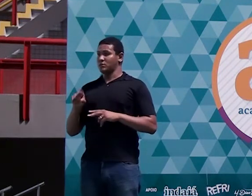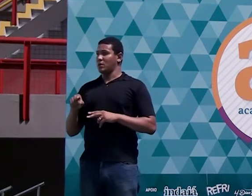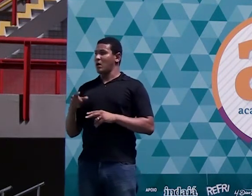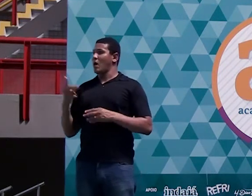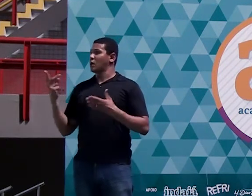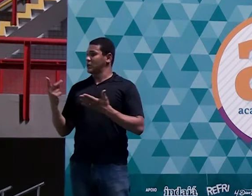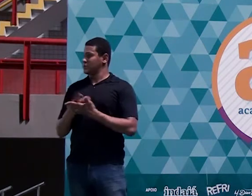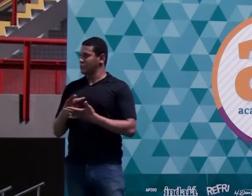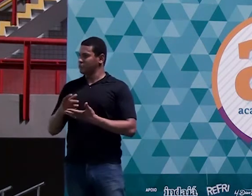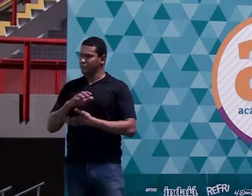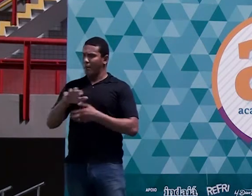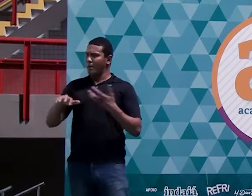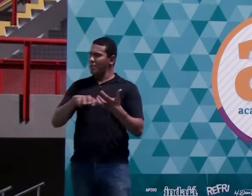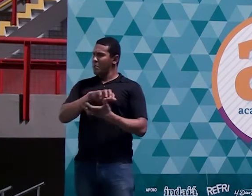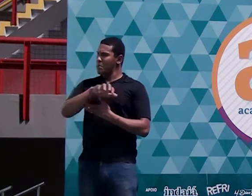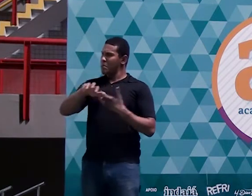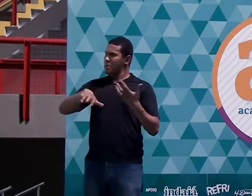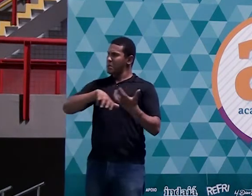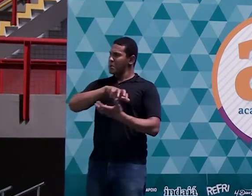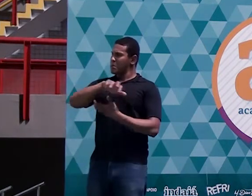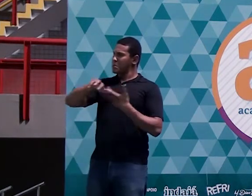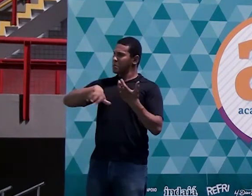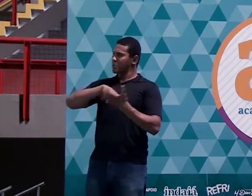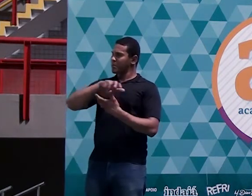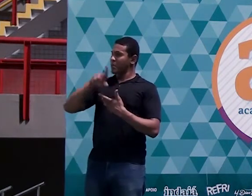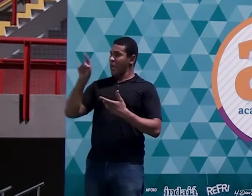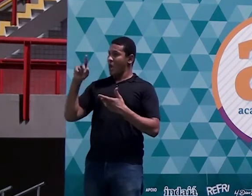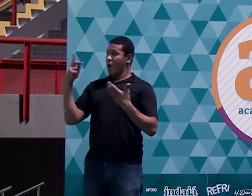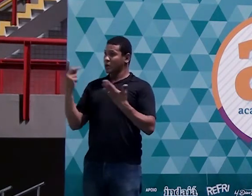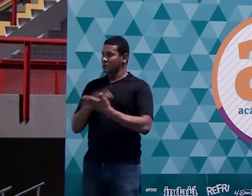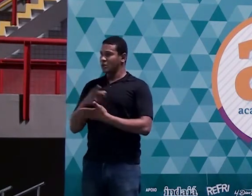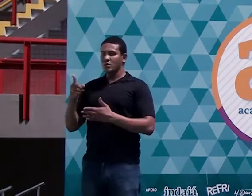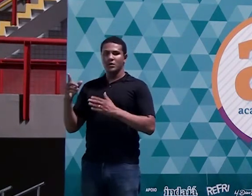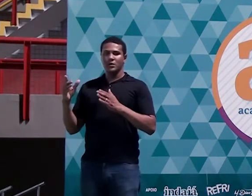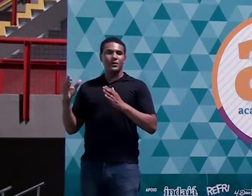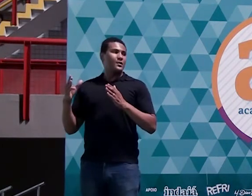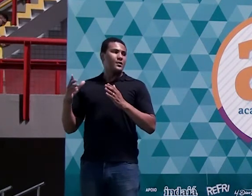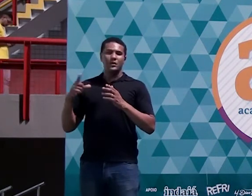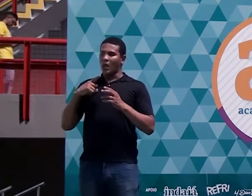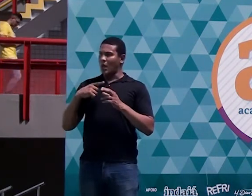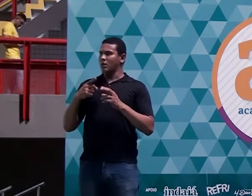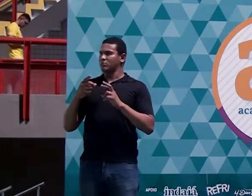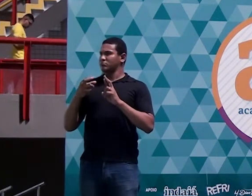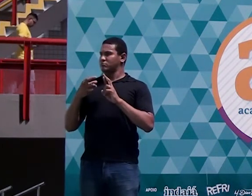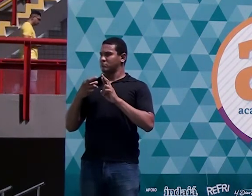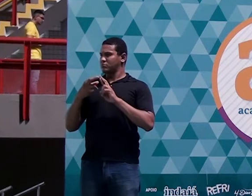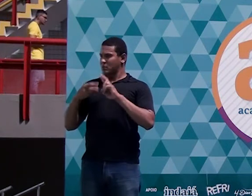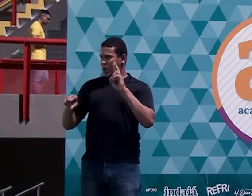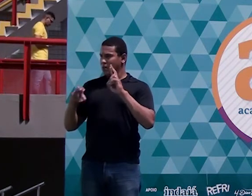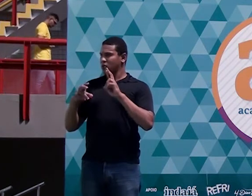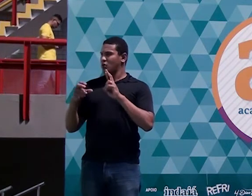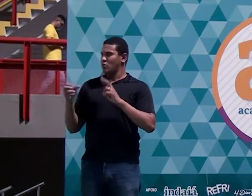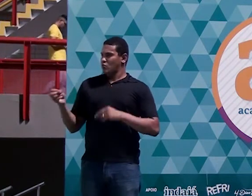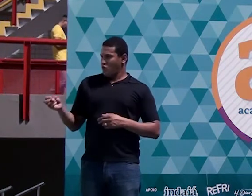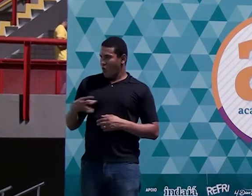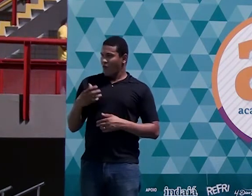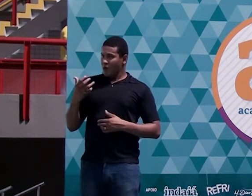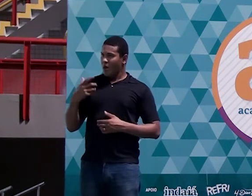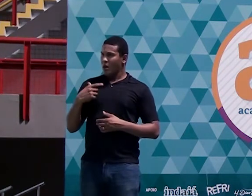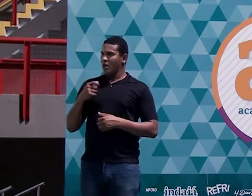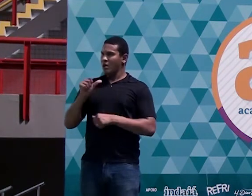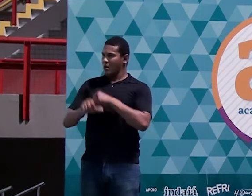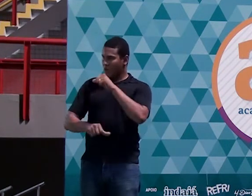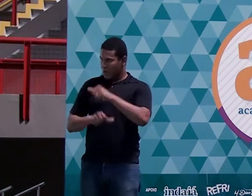Média, houve um movimento de reforma do cristianismo que foi interrompido antes de reaparecer com Lutero e